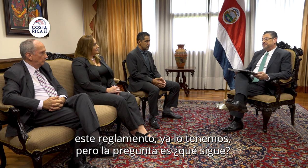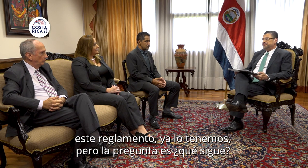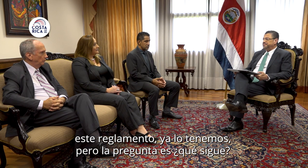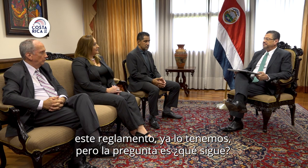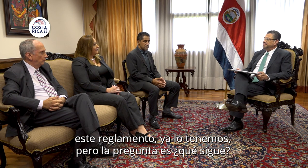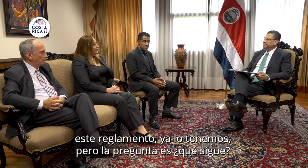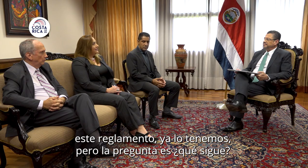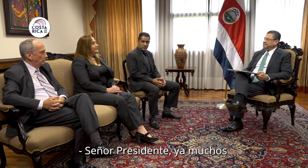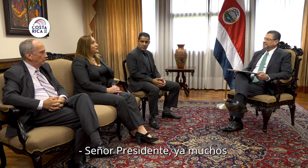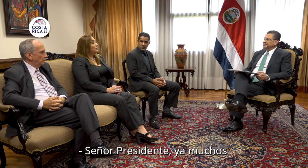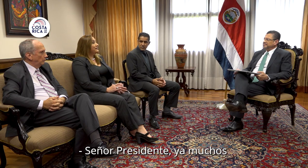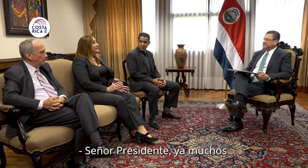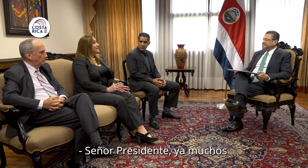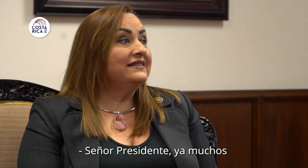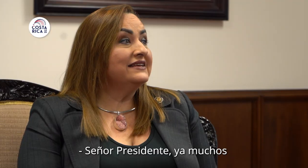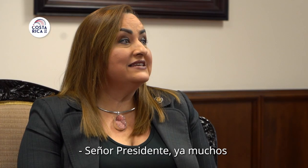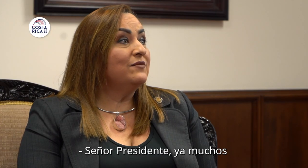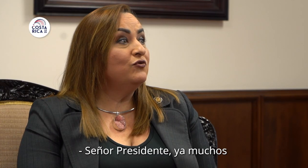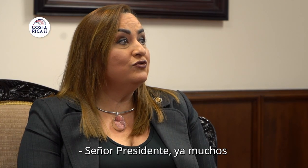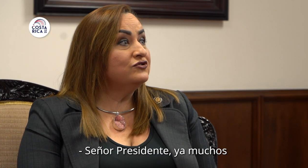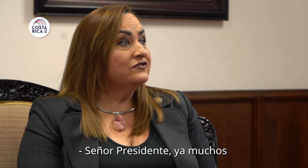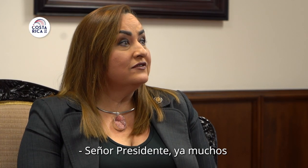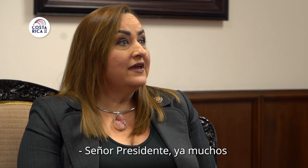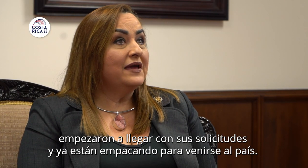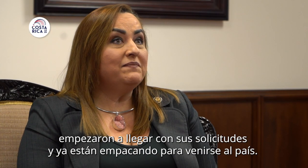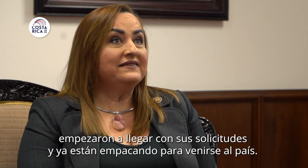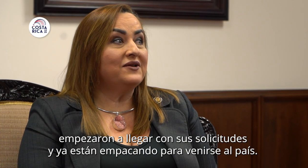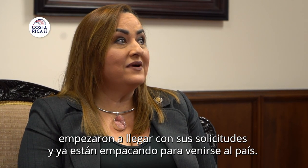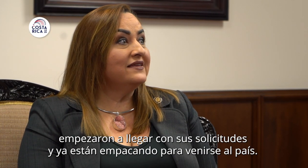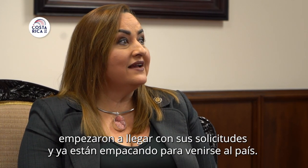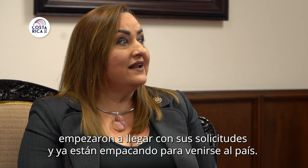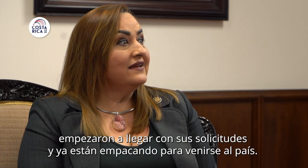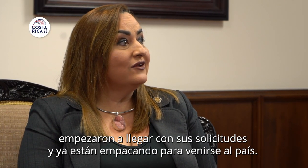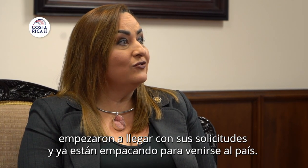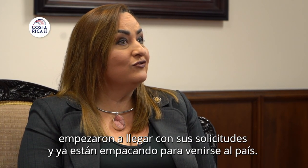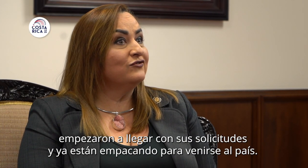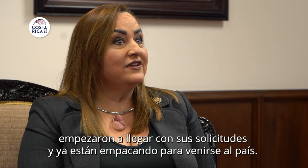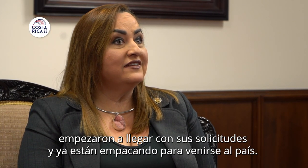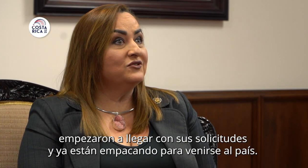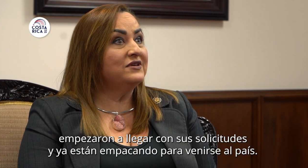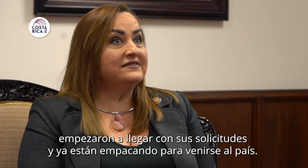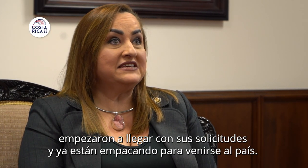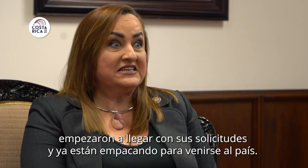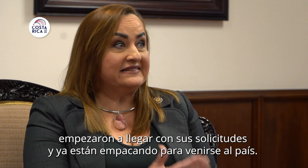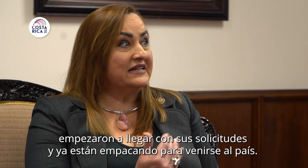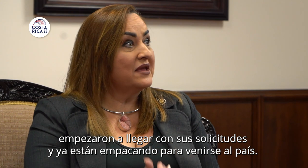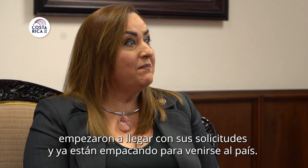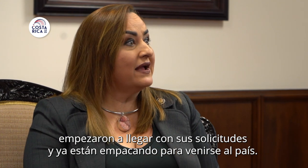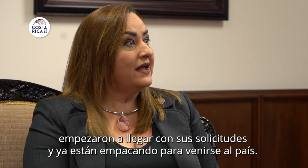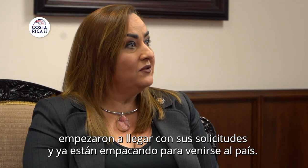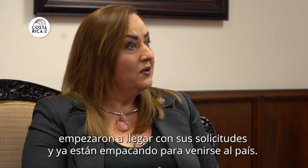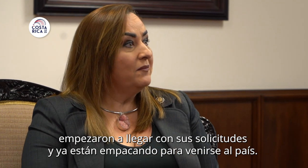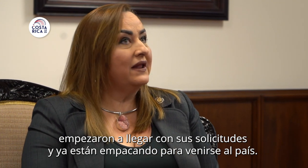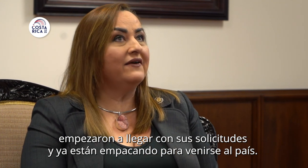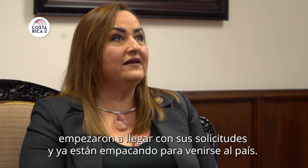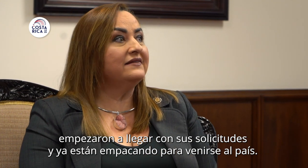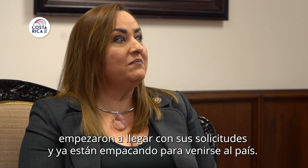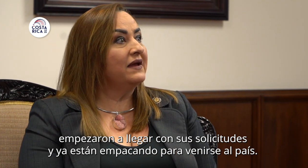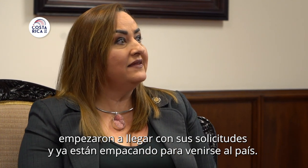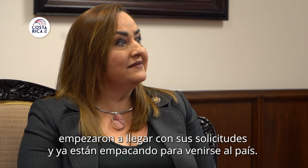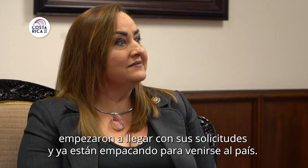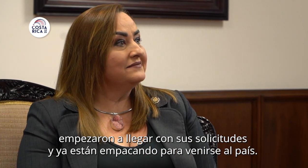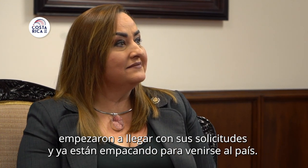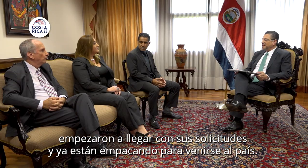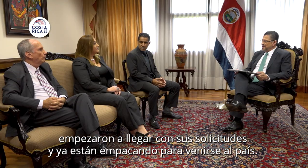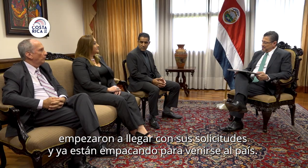sigue? Señor presidente, ya muchos empezaron a llegar con sus solicitudes y ya están empacando para venirse